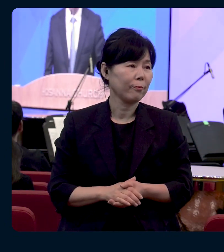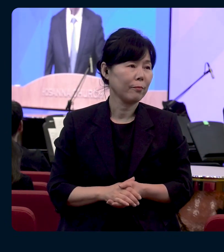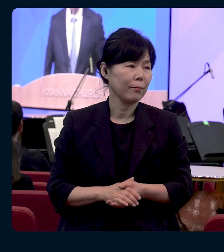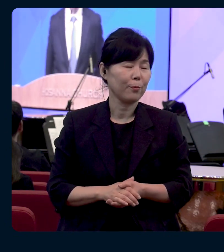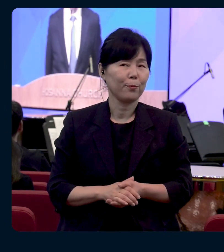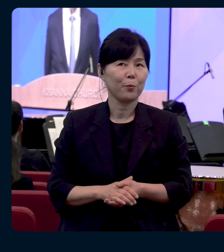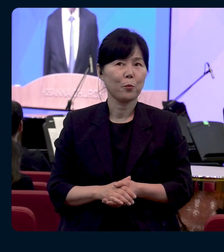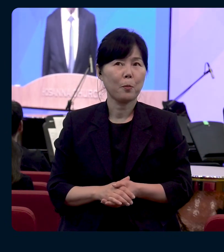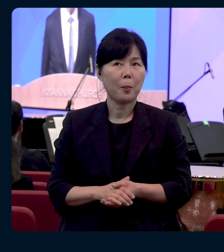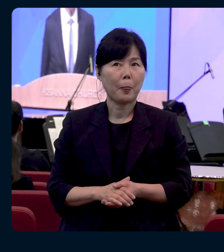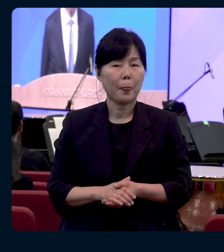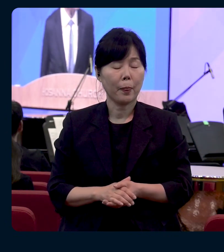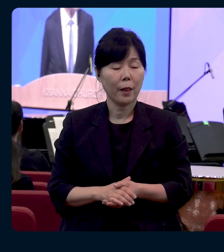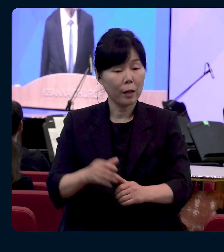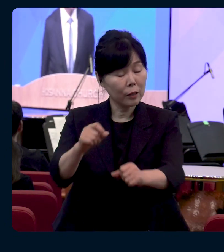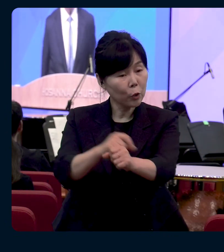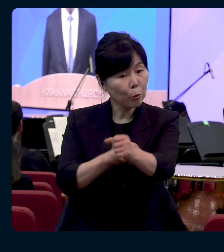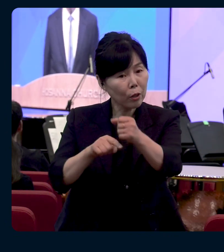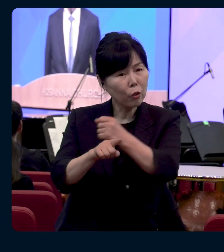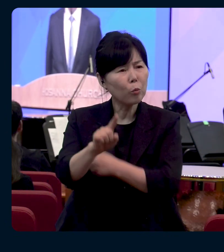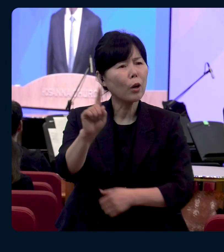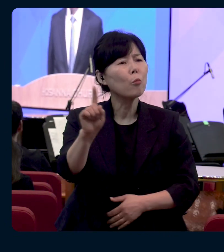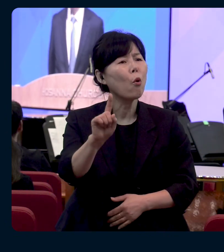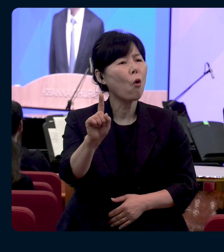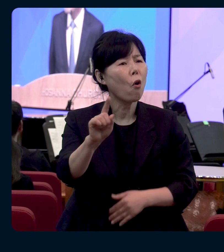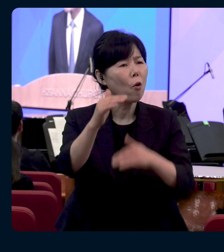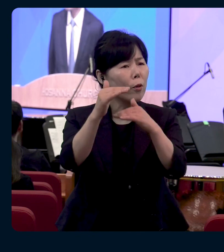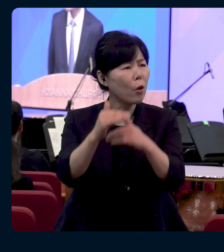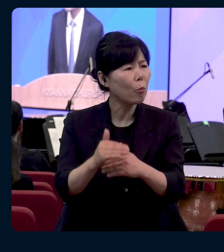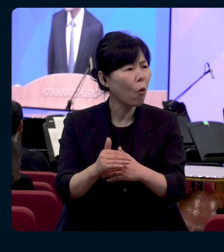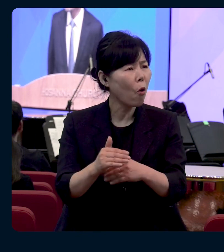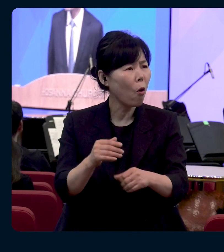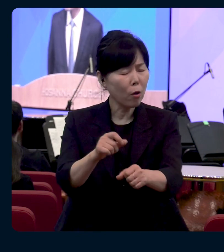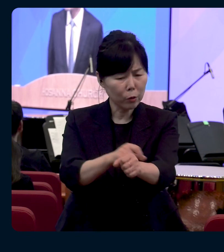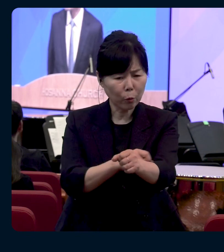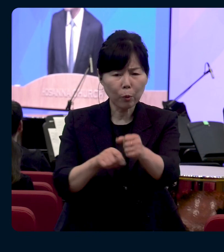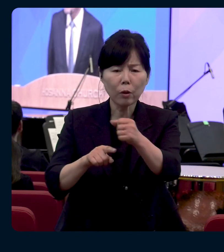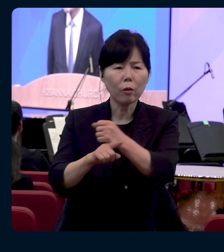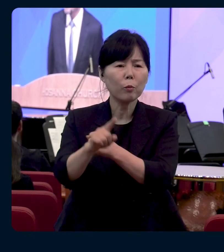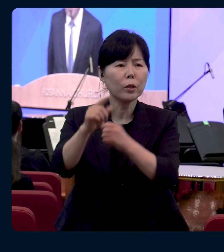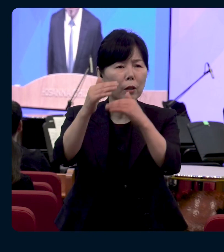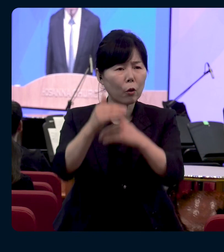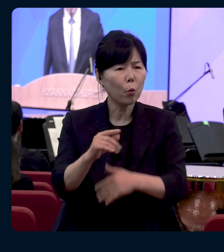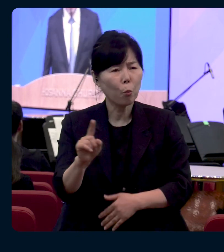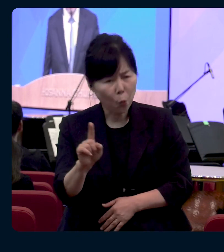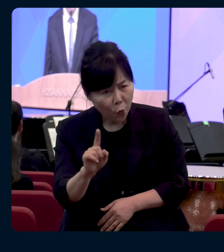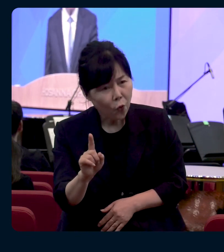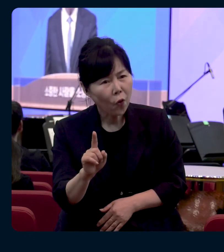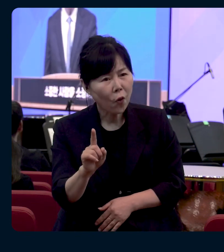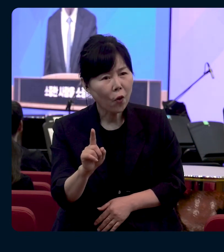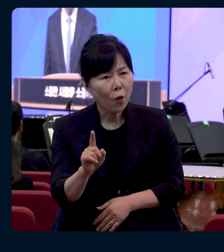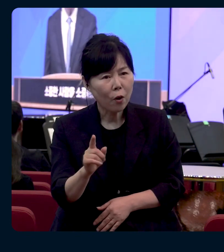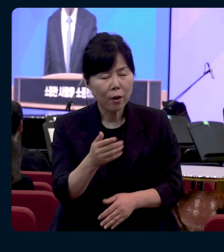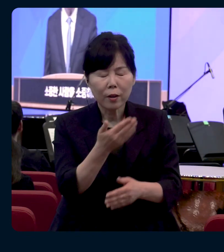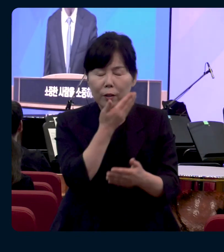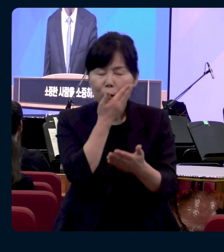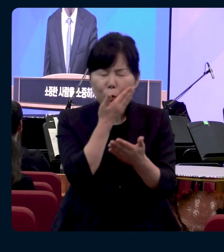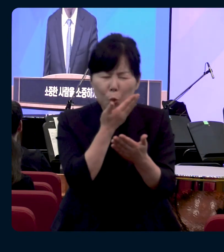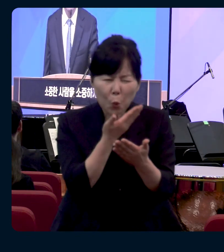그렇다면 그 메시지가 무엇인가? 그 메시지가 무엇인가? 그것이 바로 소중한